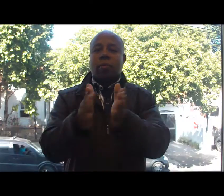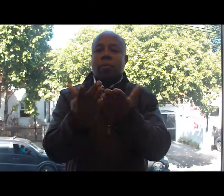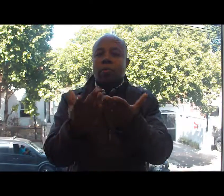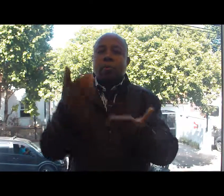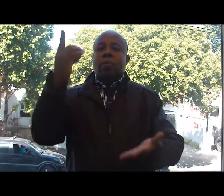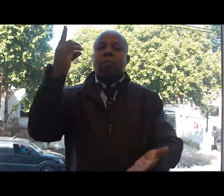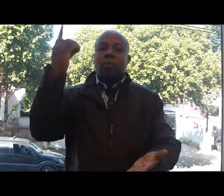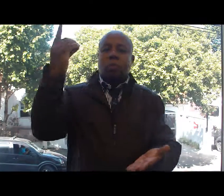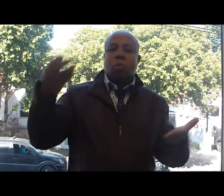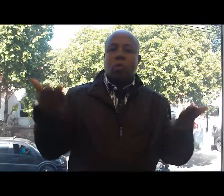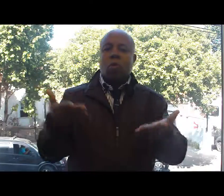Música